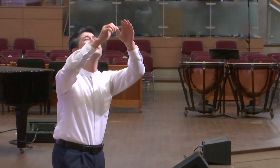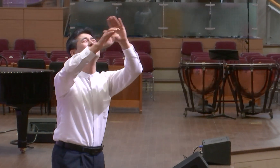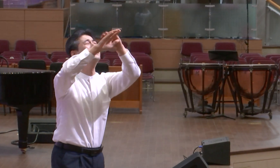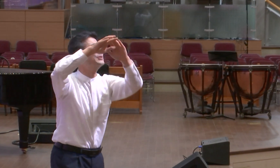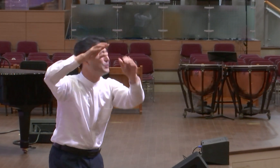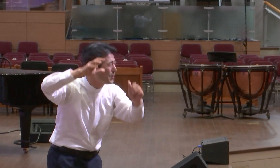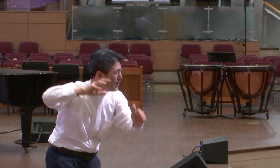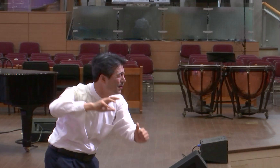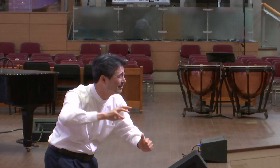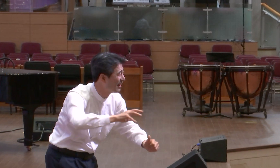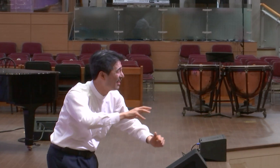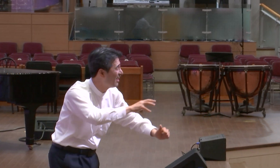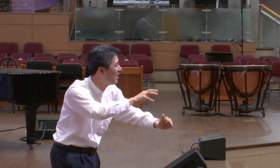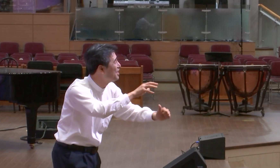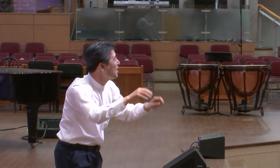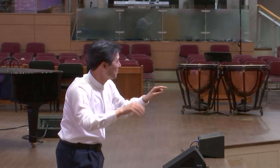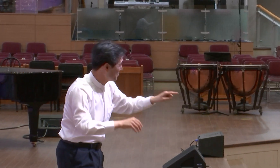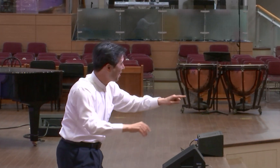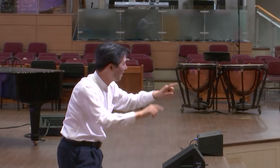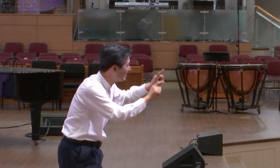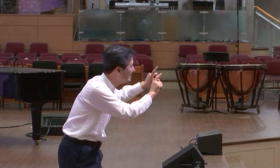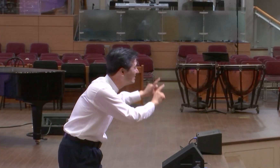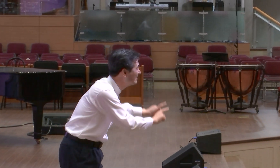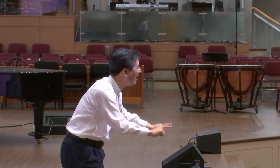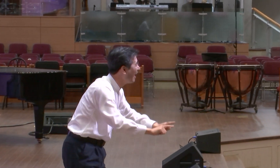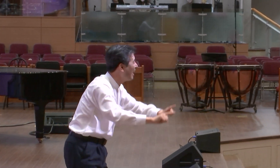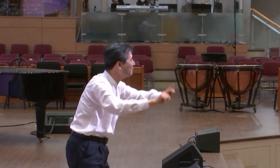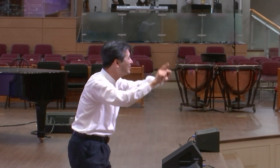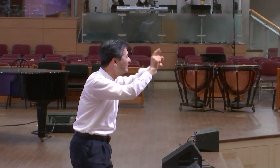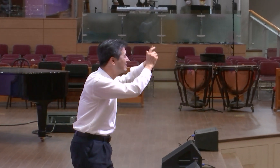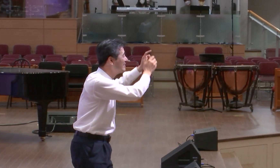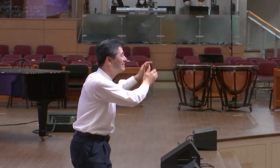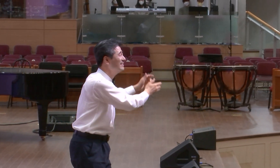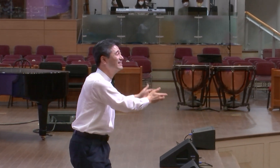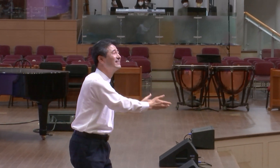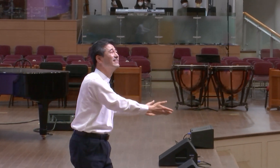그 손에 너의 삶을 드린다.